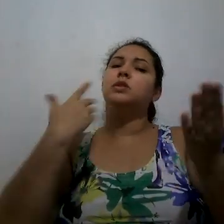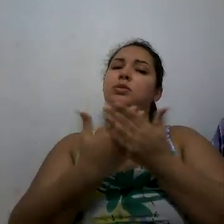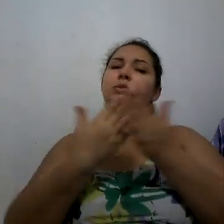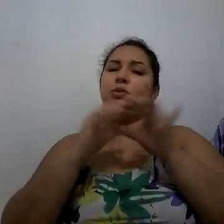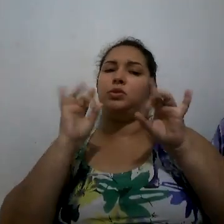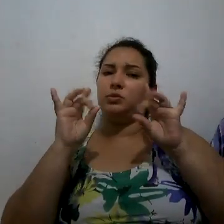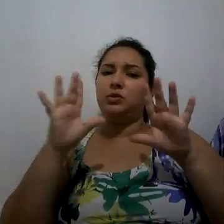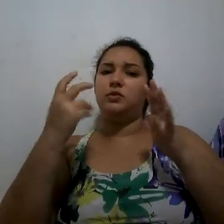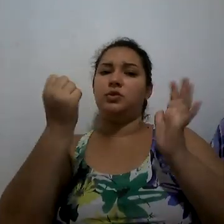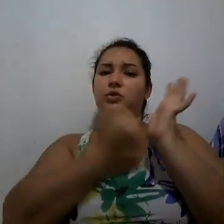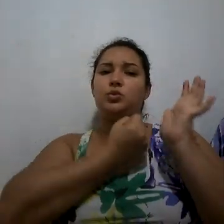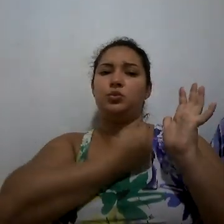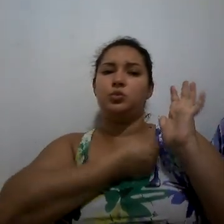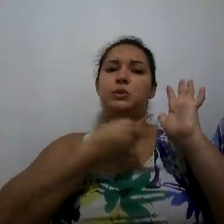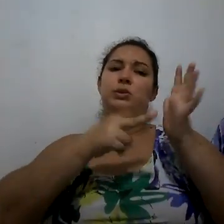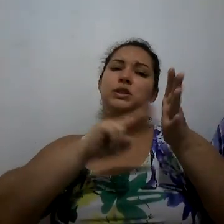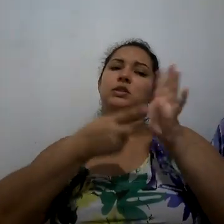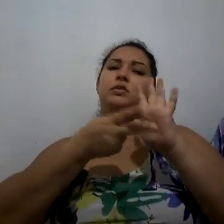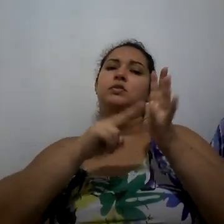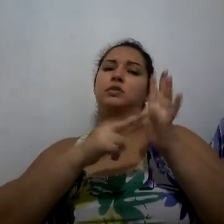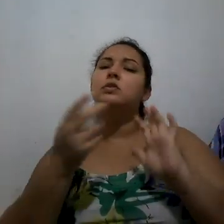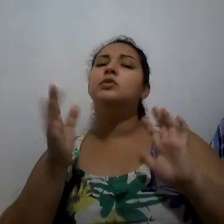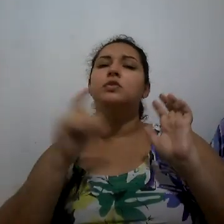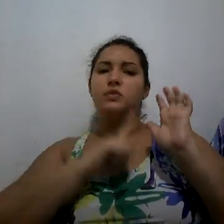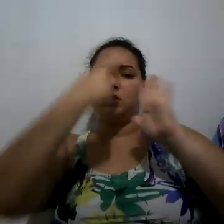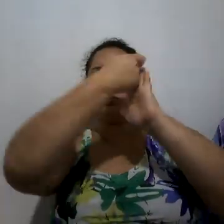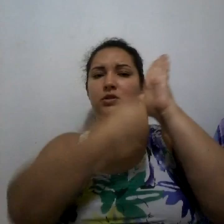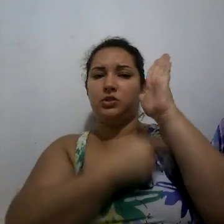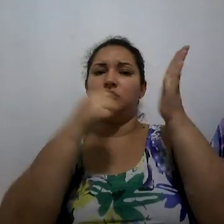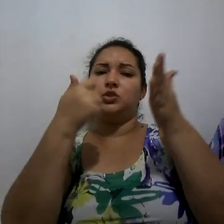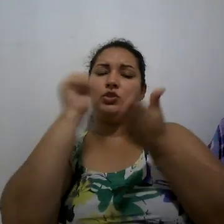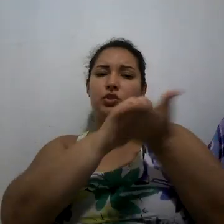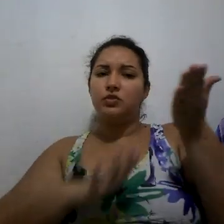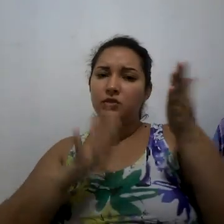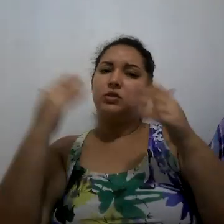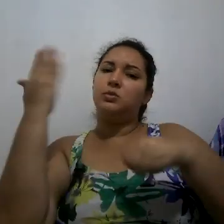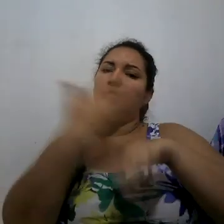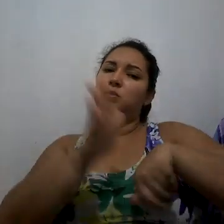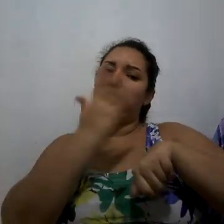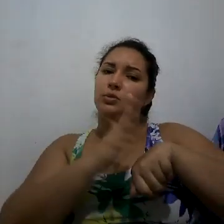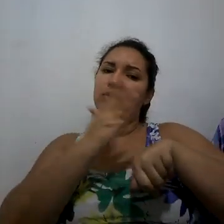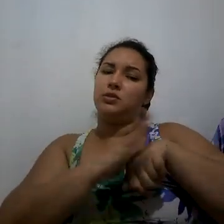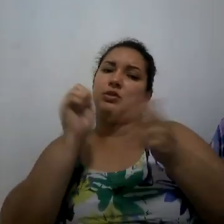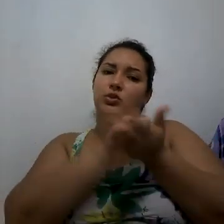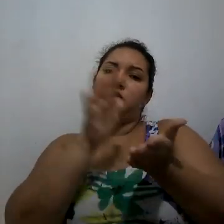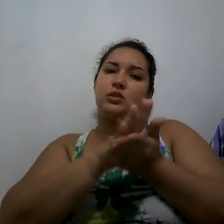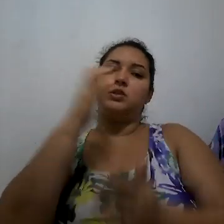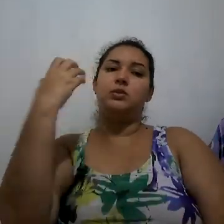algarismos significativos e vamos também fazer estes exercícios para treinar a notação científica, ok? A gente vai treinar isso aqui, então é só